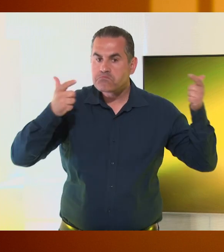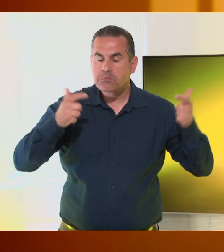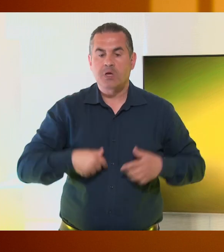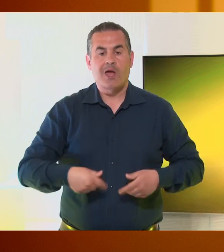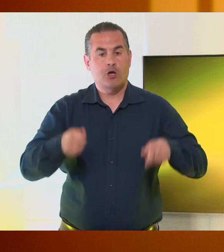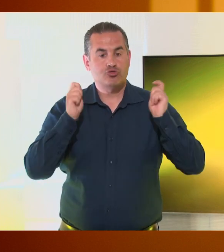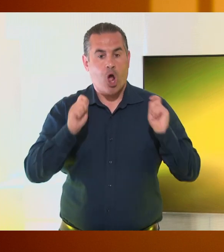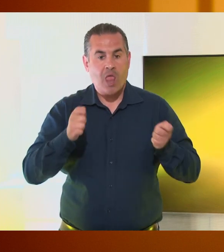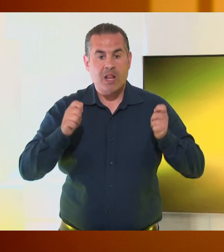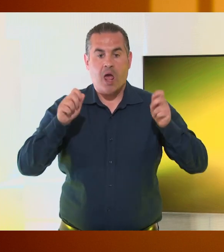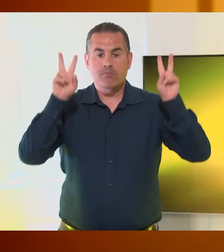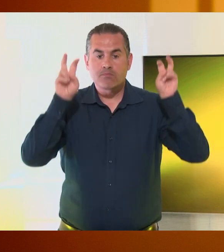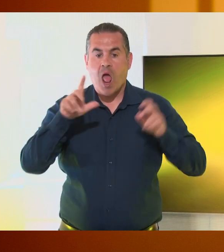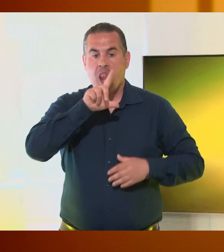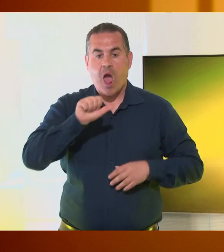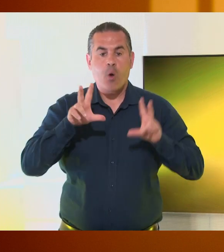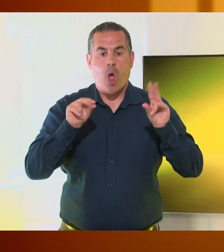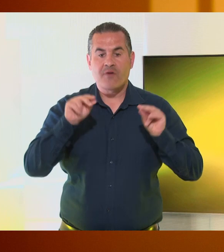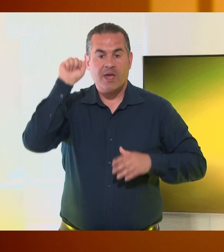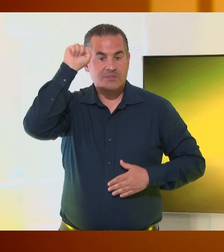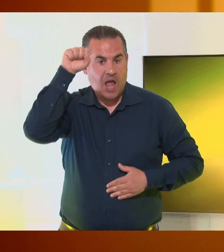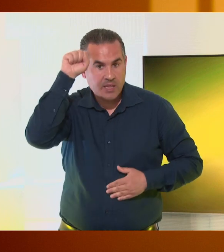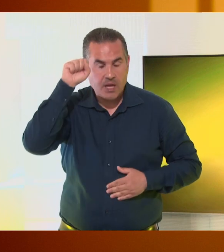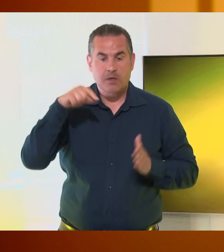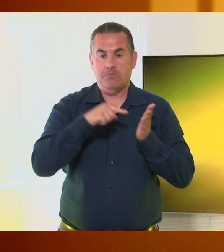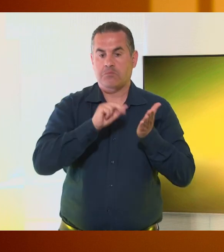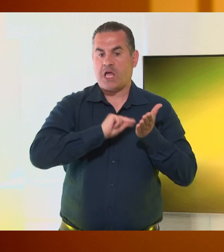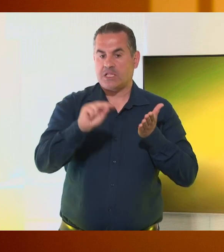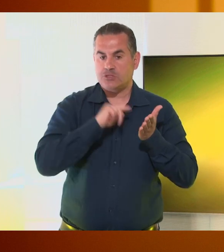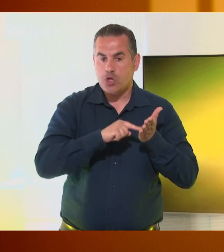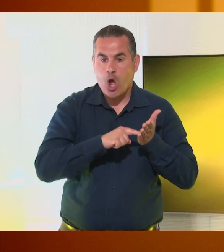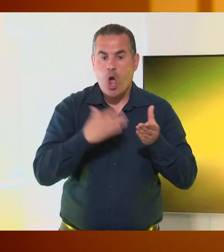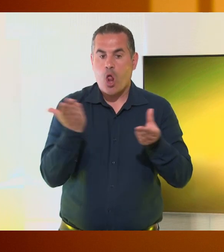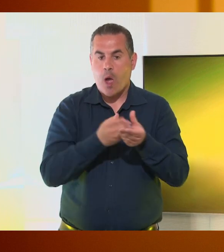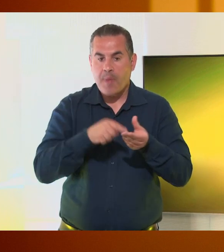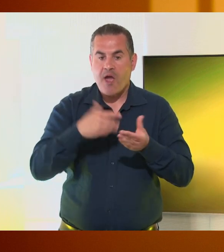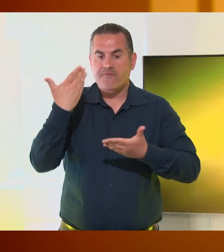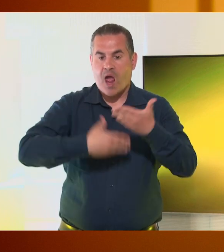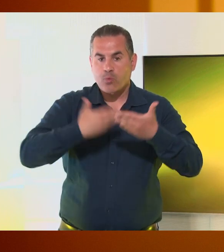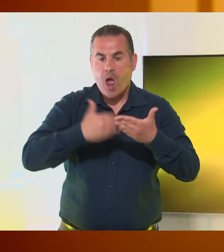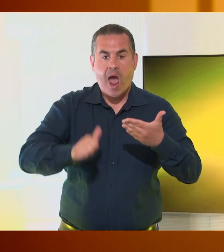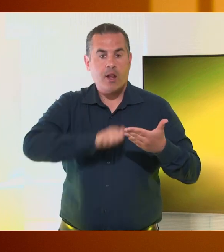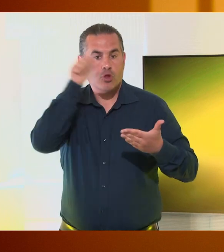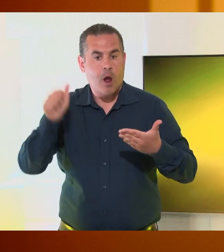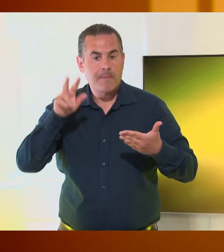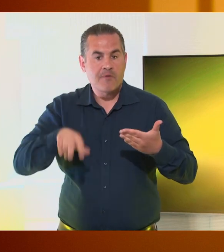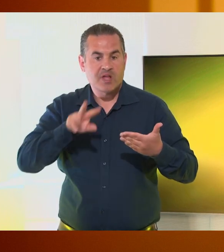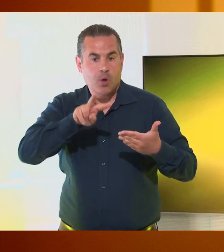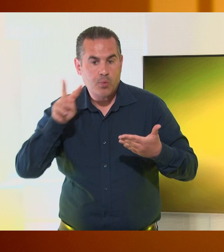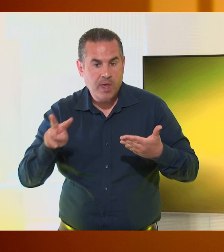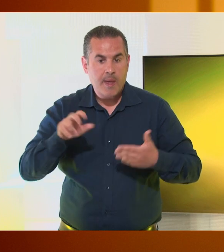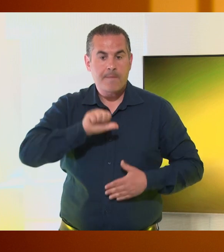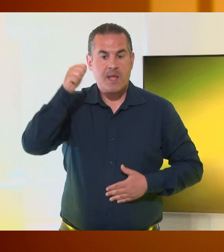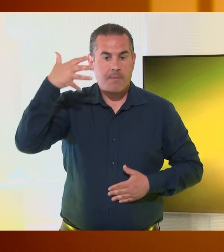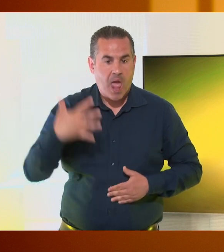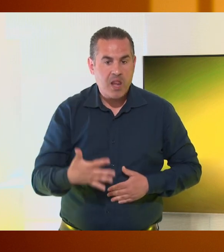aziende dell'isola curato dalla Nuova Sardegna in collaborazione con la Camera di Commercio e l'Università Turritane. A Sassari e Alghero si